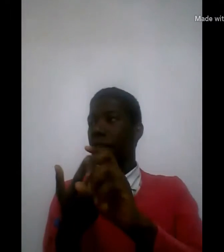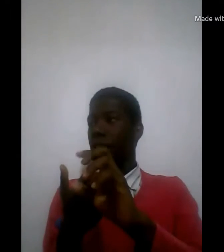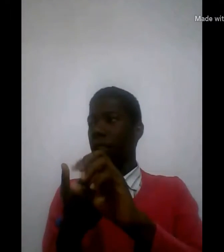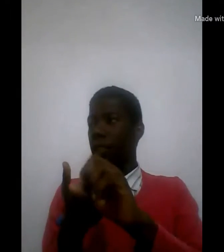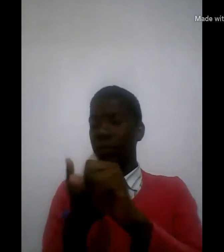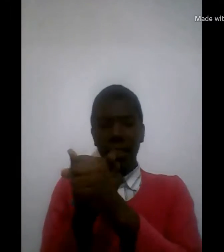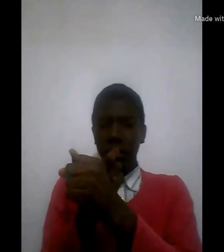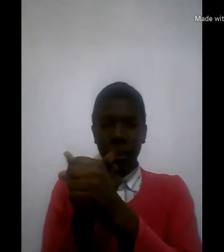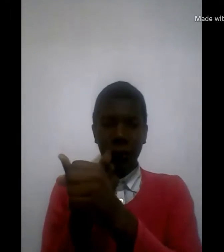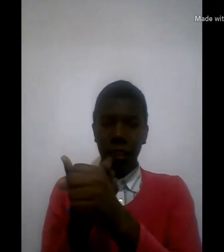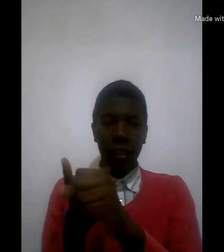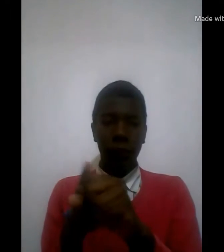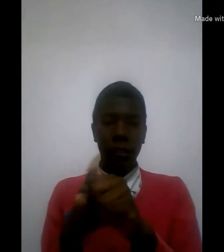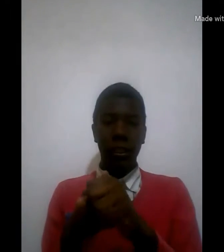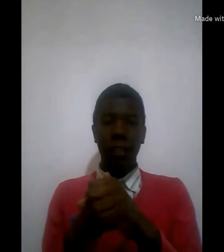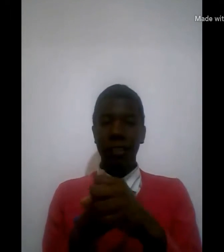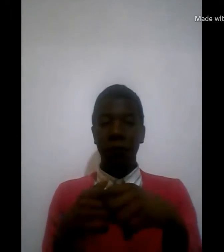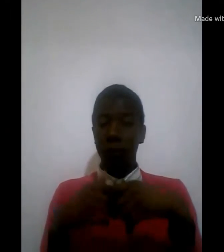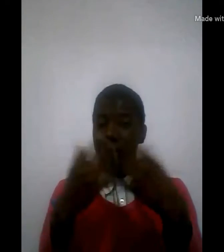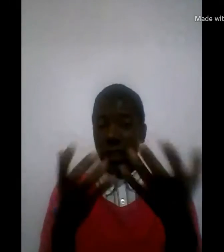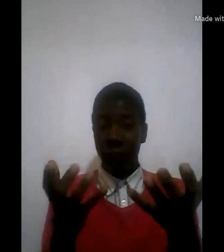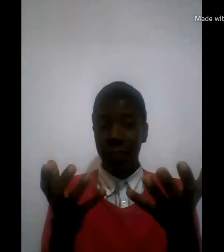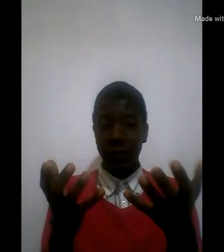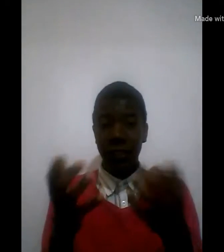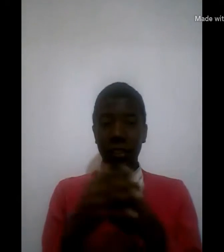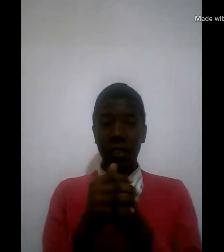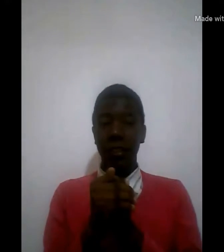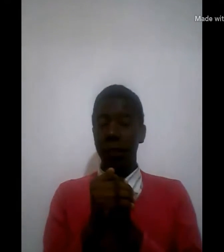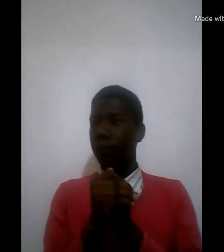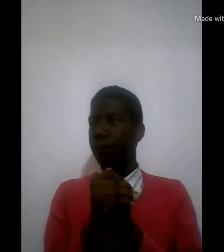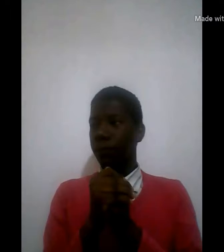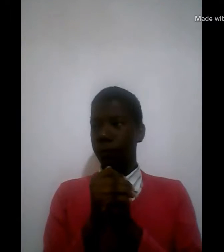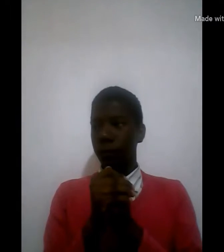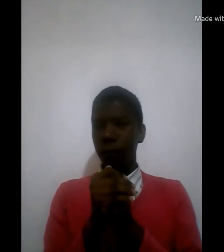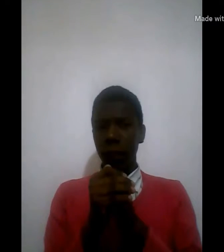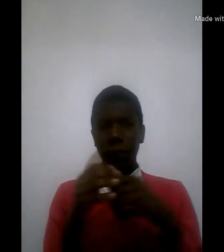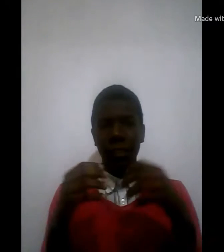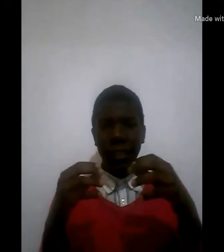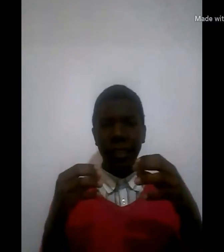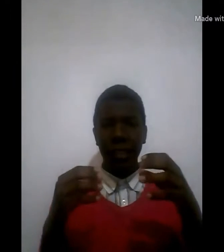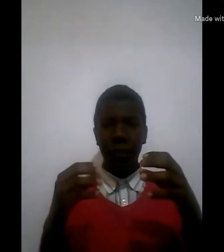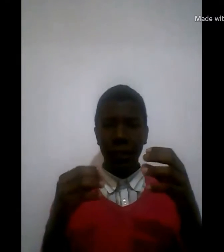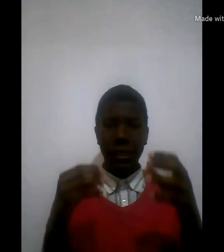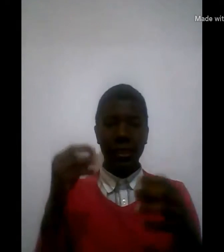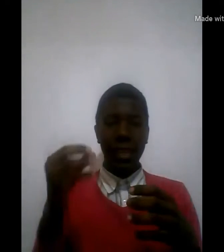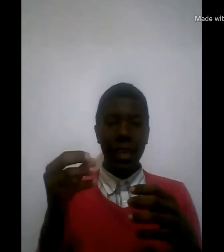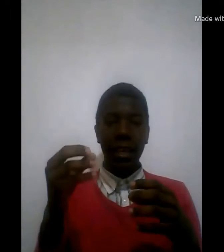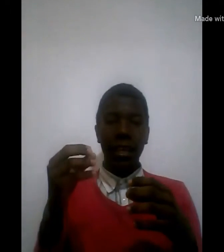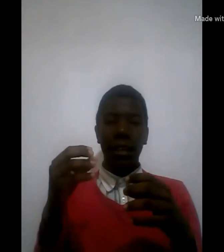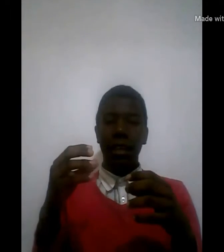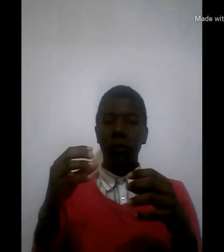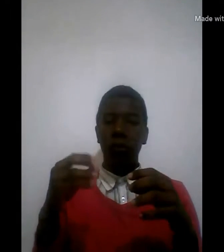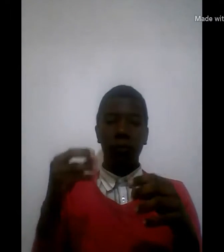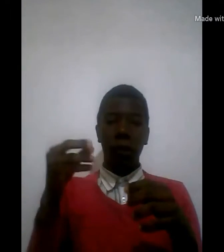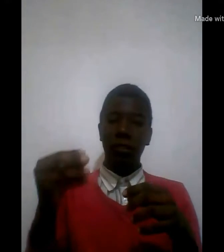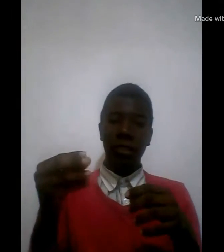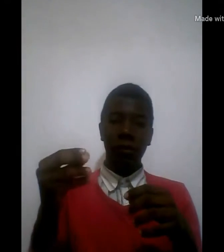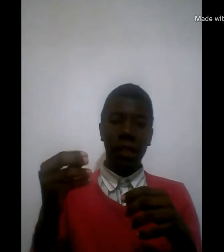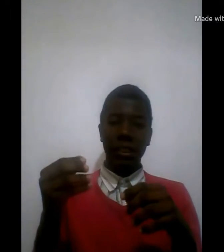E educacionalmente falando, você vai se frustrar várias vezes. Então, você tem que conhecer os moldes da